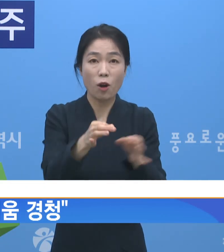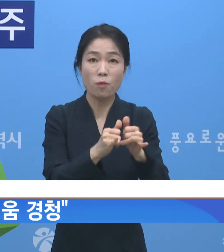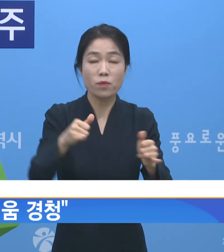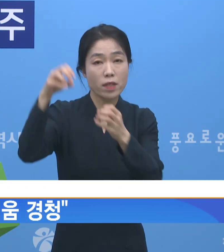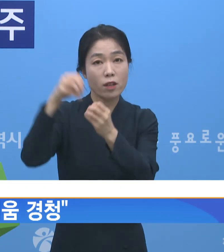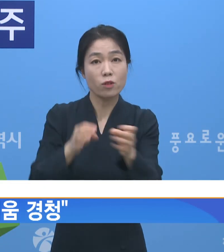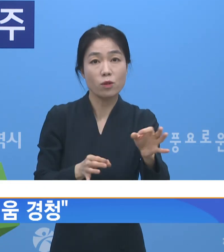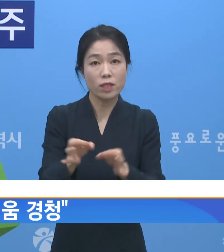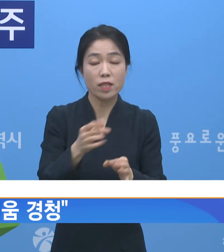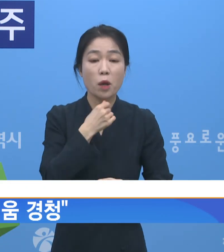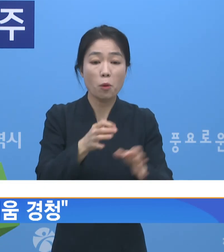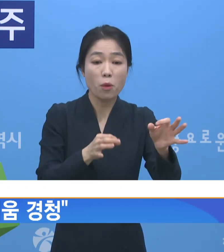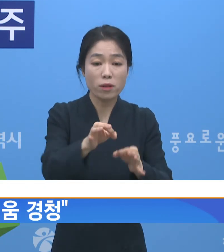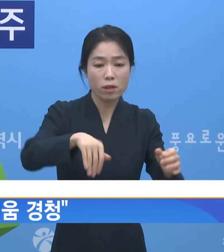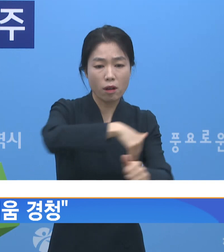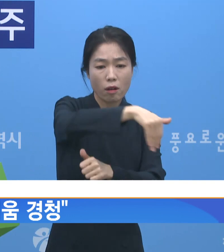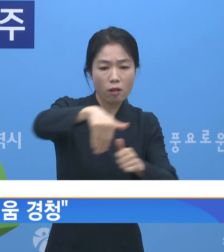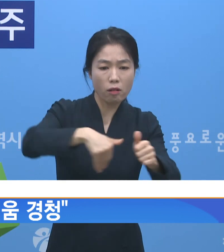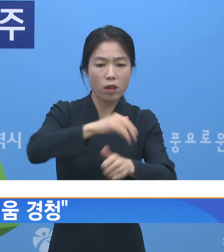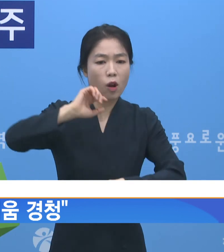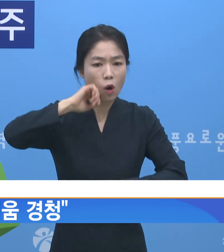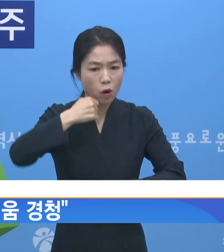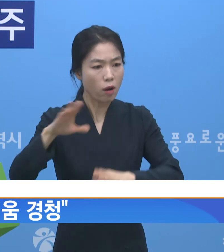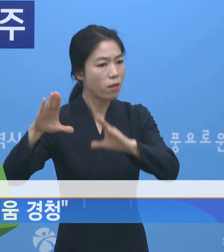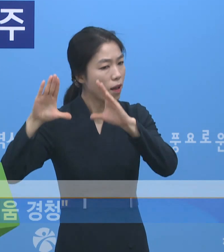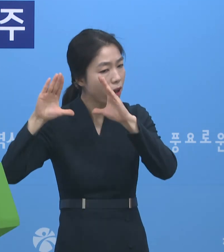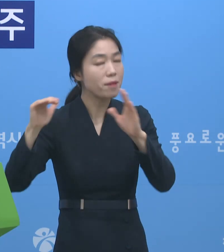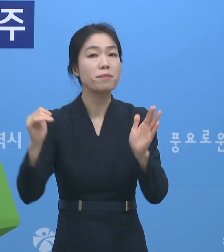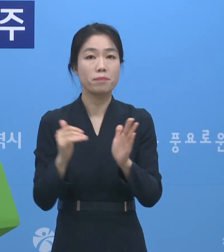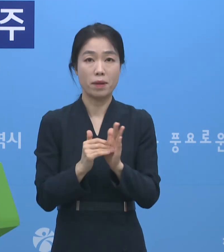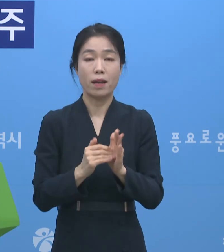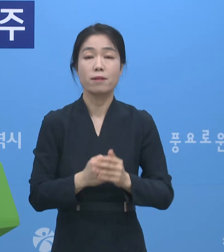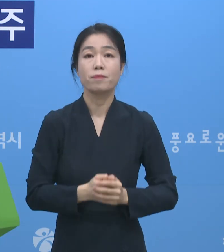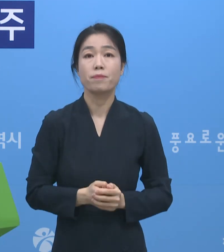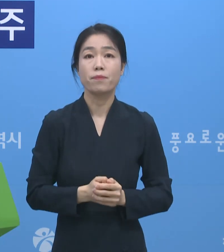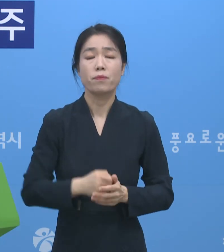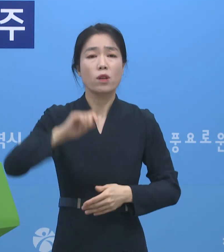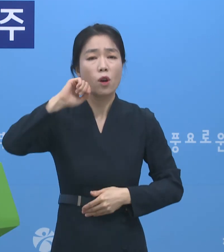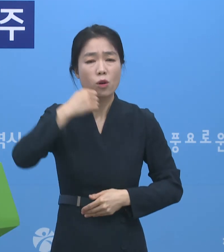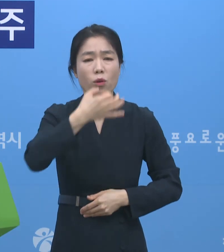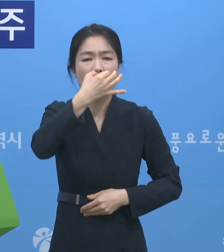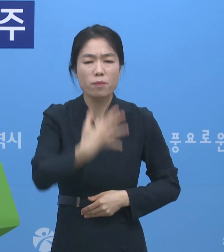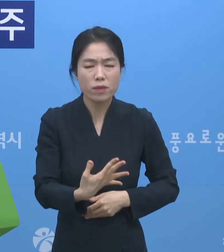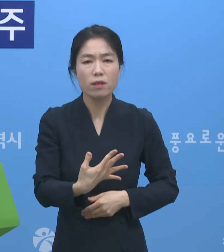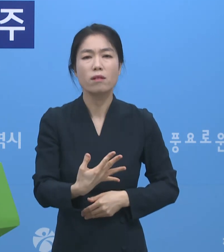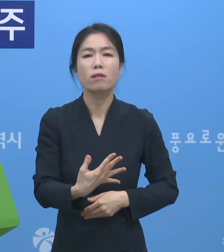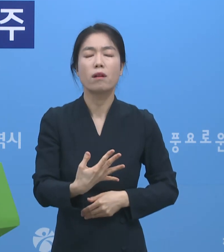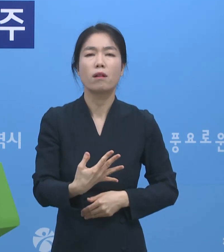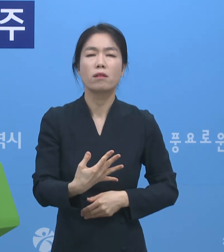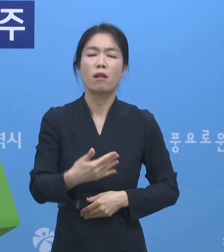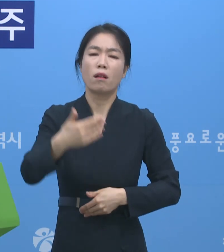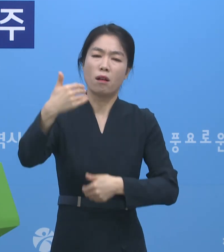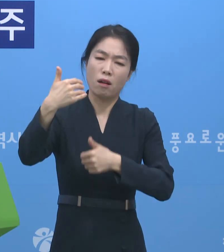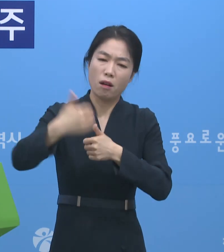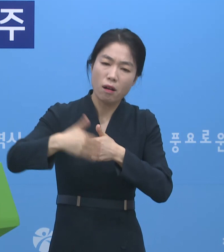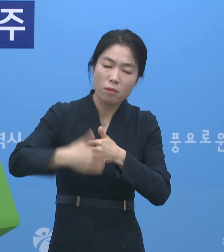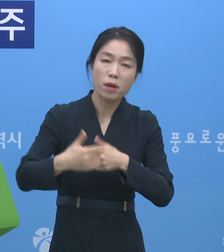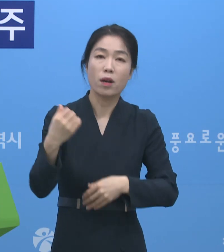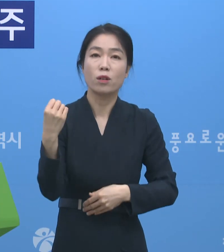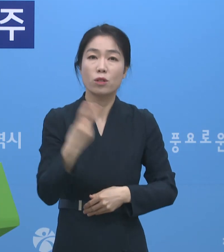전통시장, 골목상권의 어려움을 경청했습니다. 어렵고 힘들다는 간절한